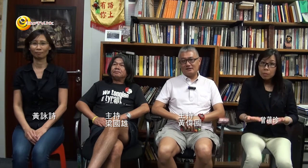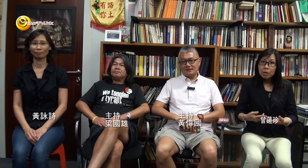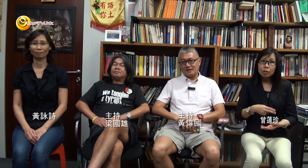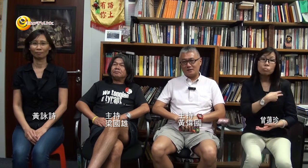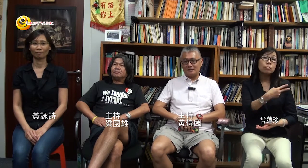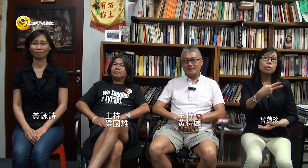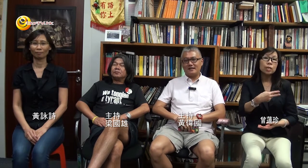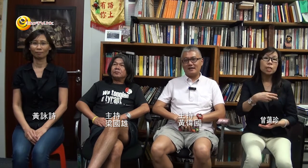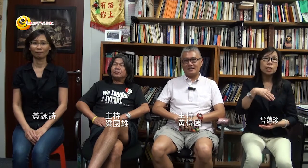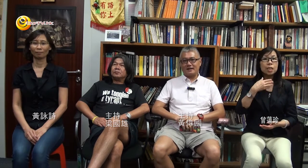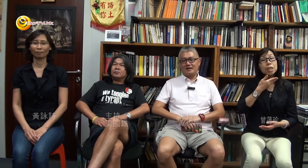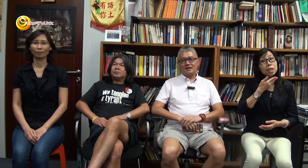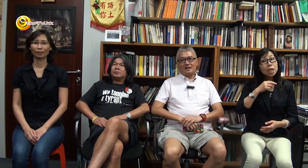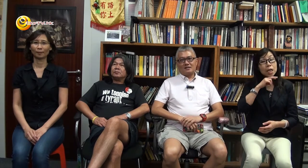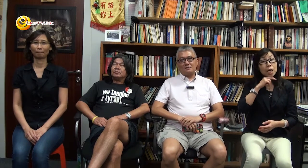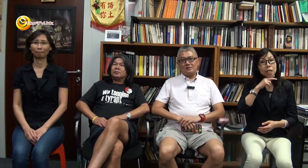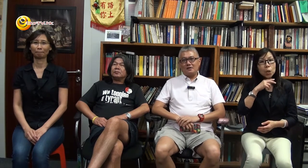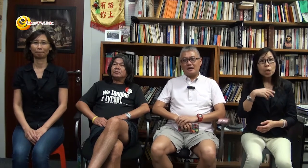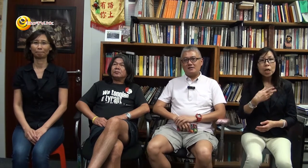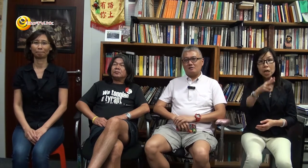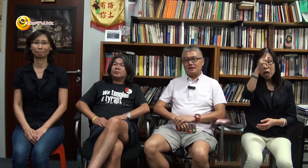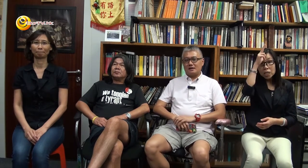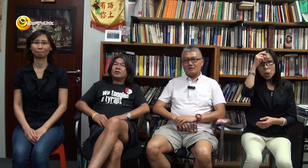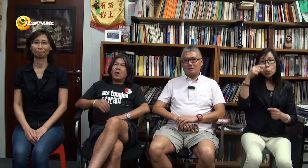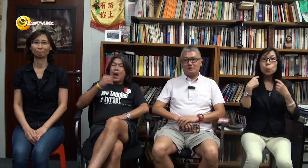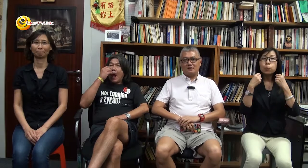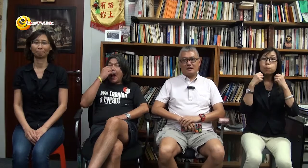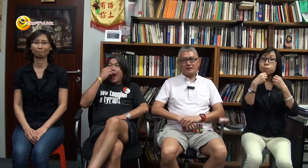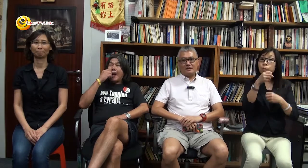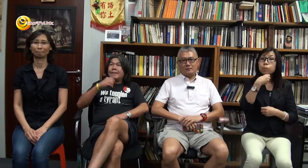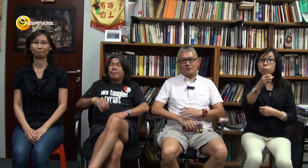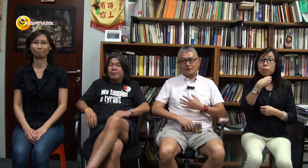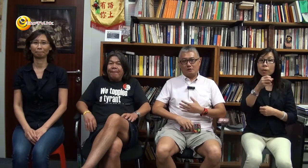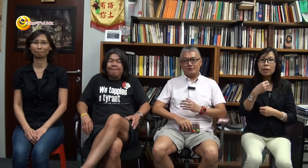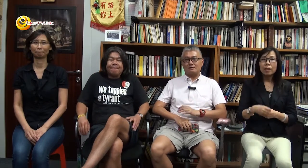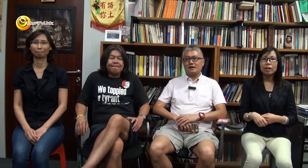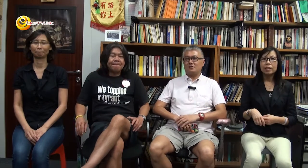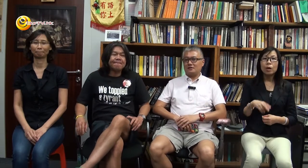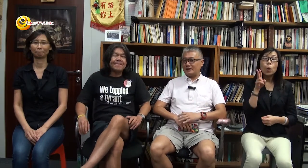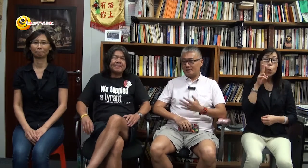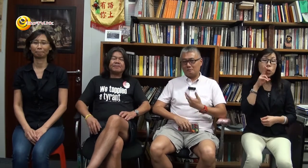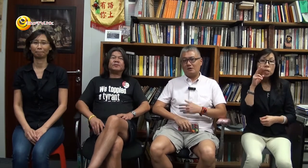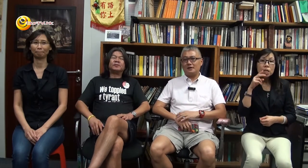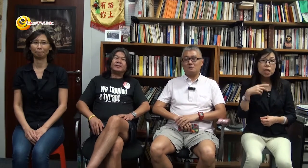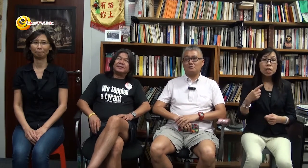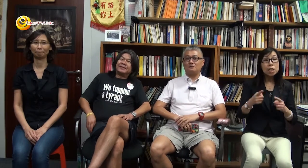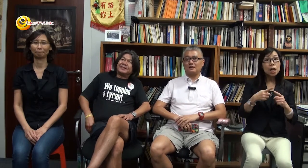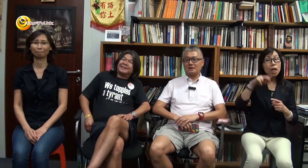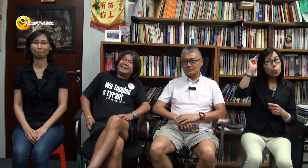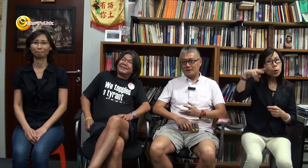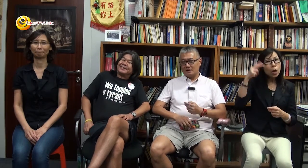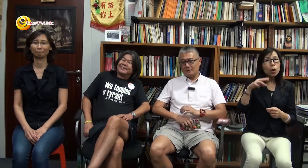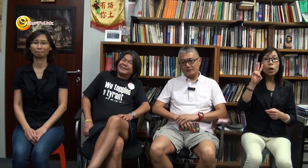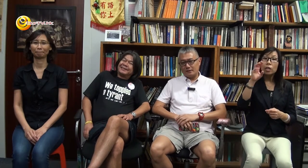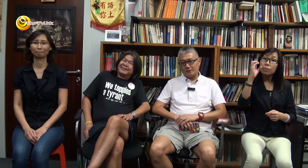呢晏昼呢，就你知啦，现在政府开记招呢，就好像呢人每日要去洗手间一样，日日不去呢都不舒服